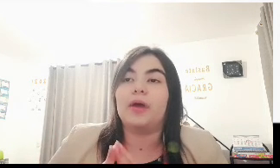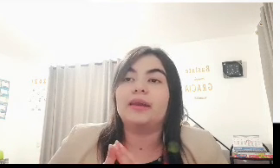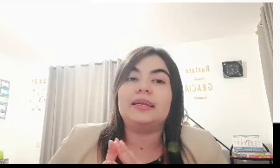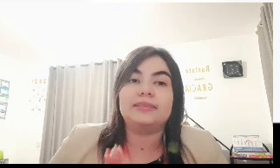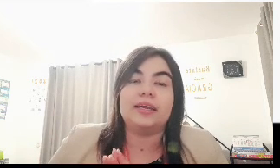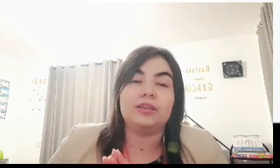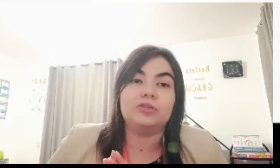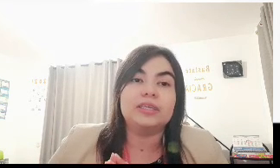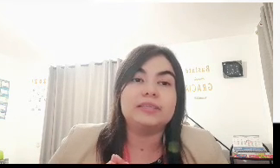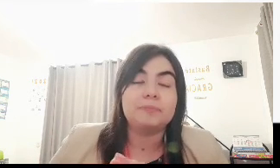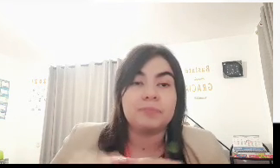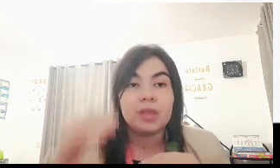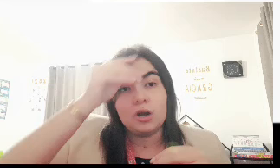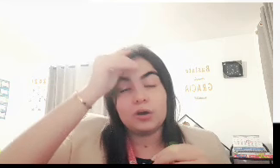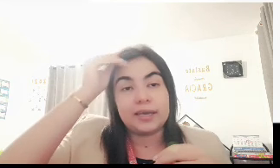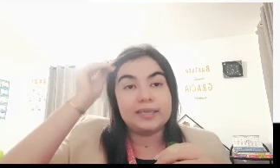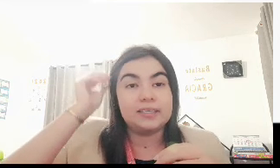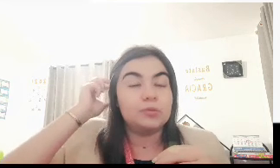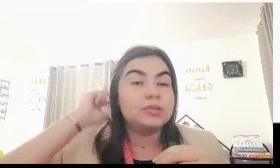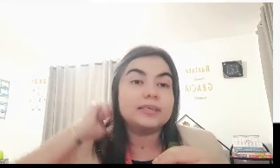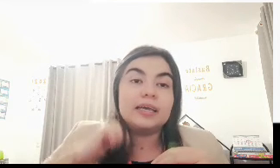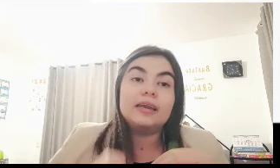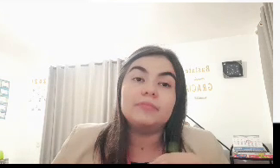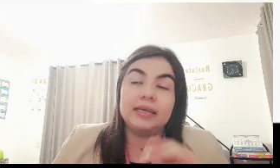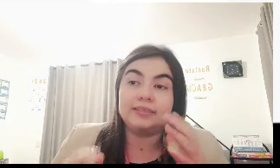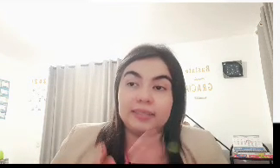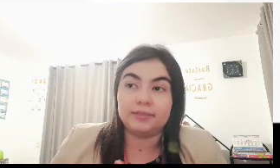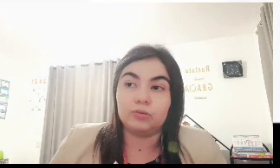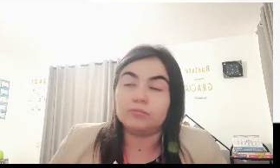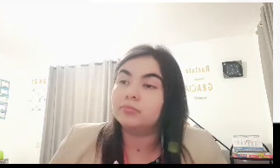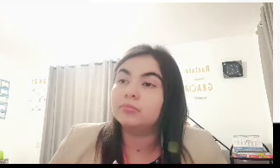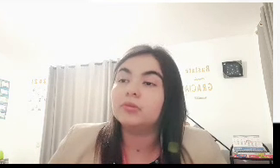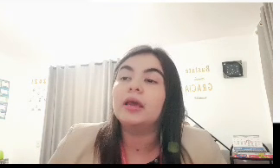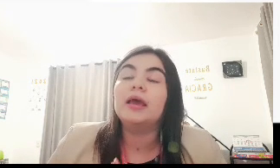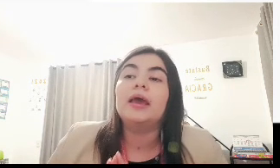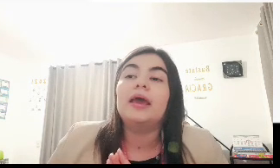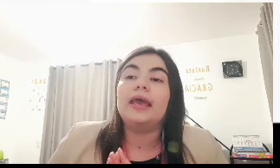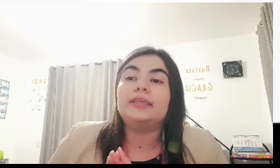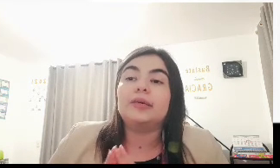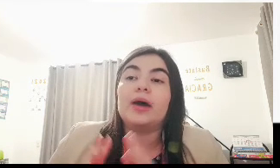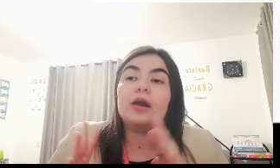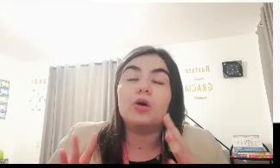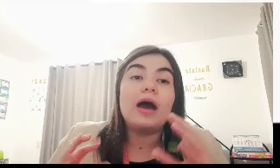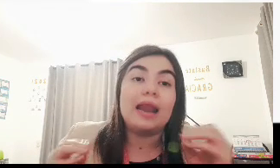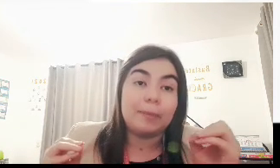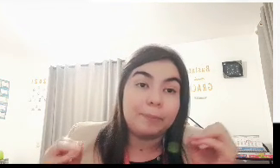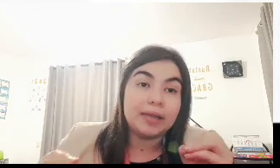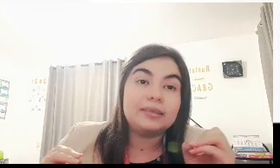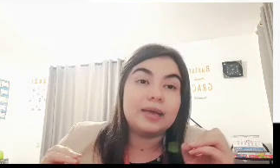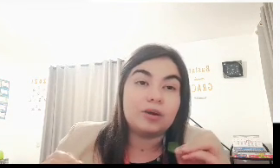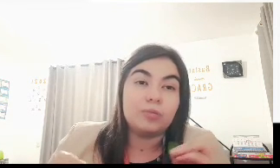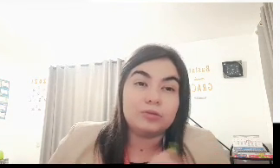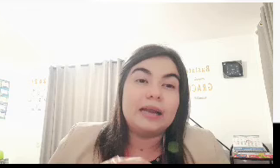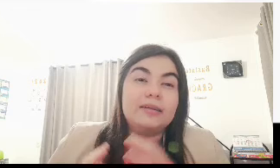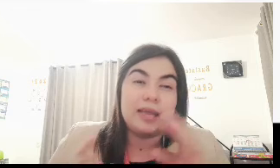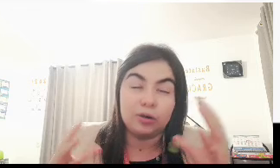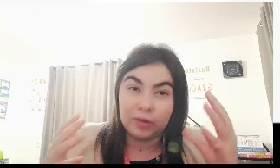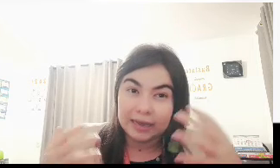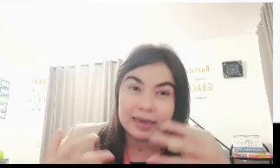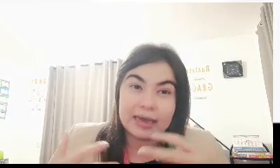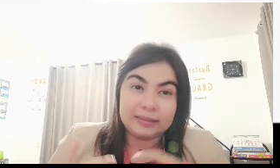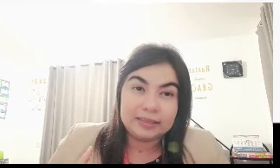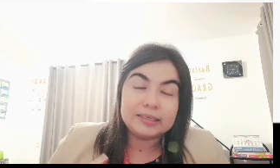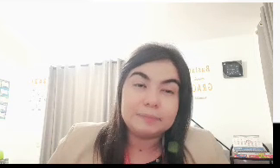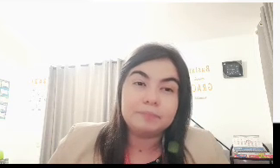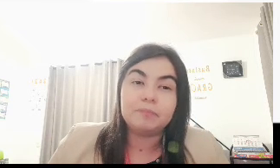actividades se puedan realizar. Entonces lo que quisimos hacer es esto, llevarlo a la práctica como tal en